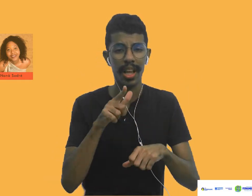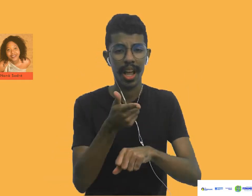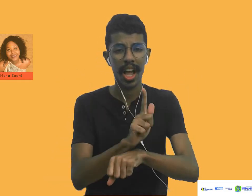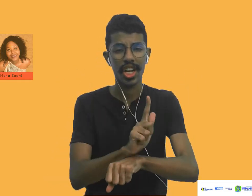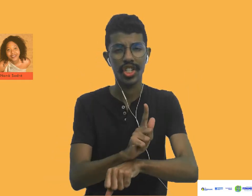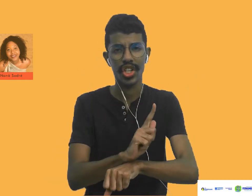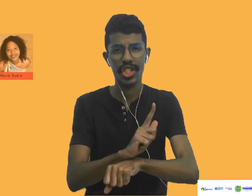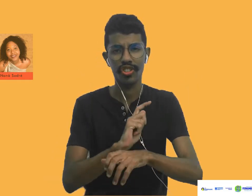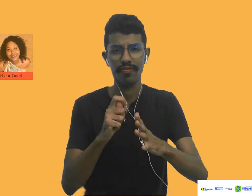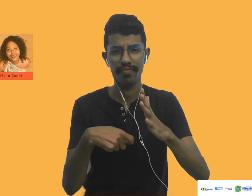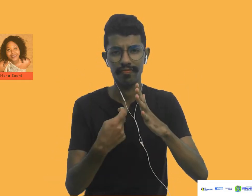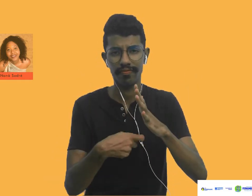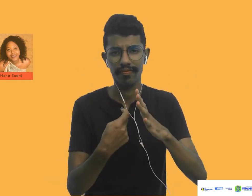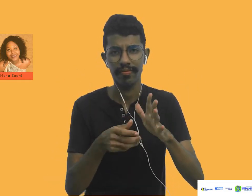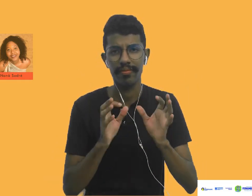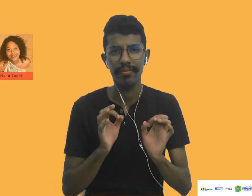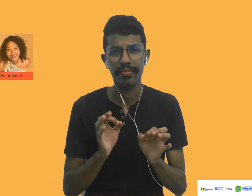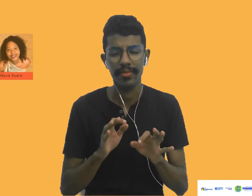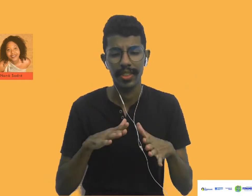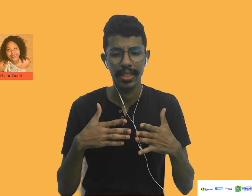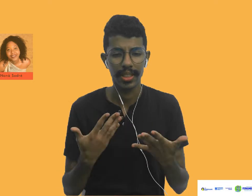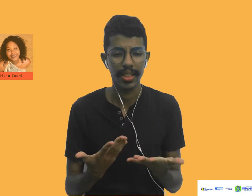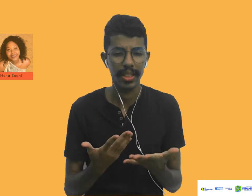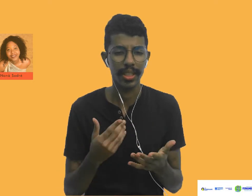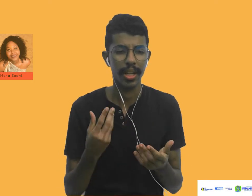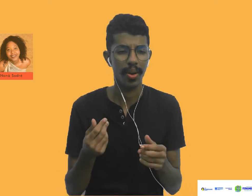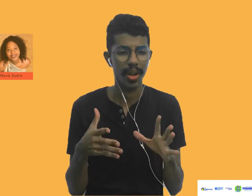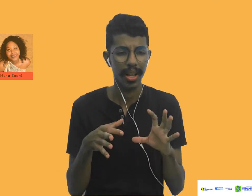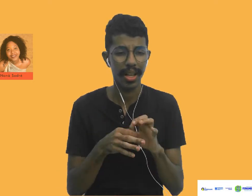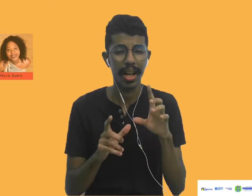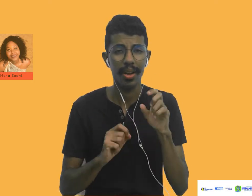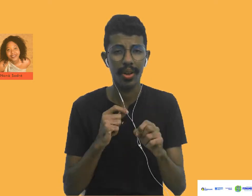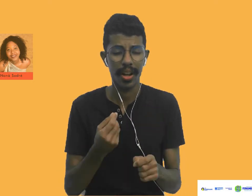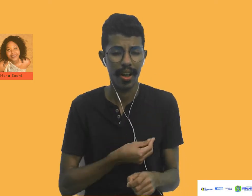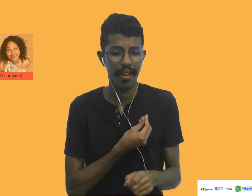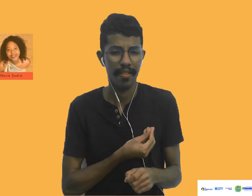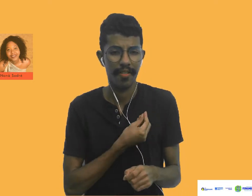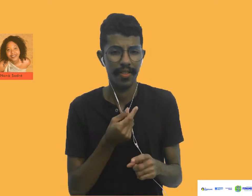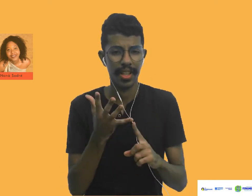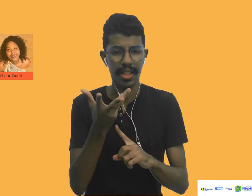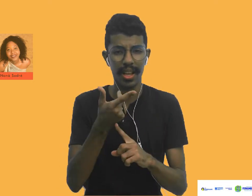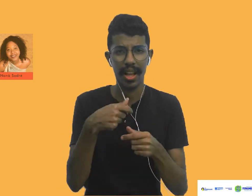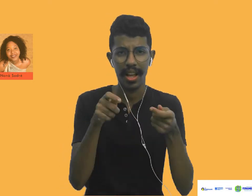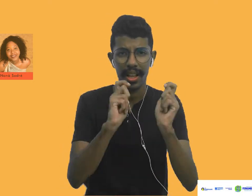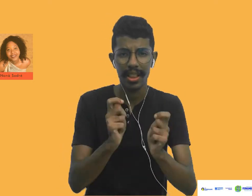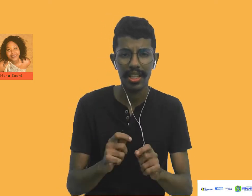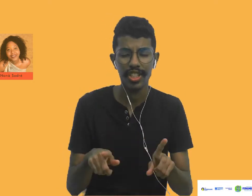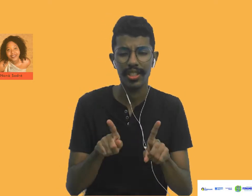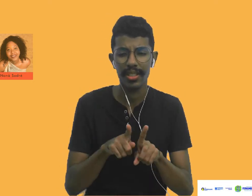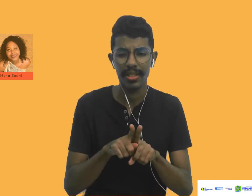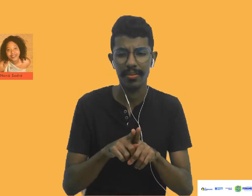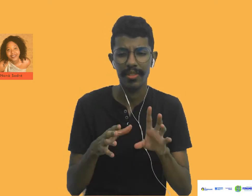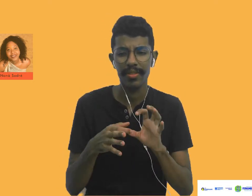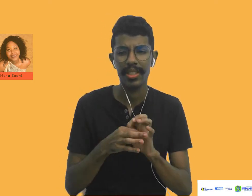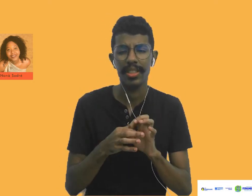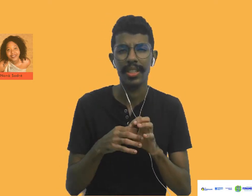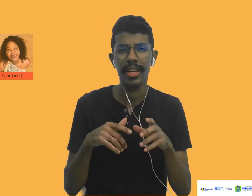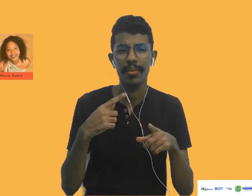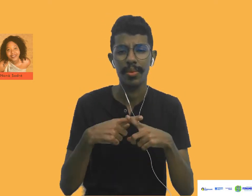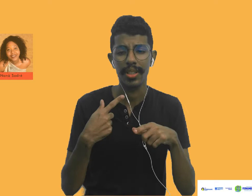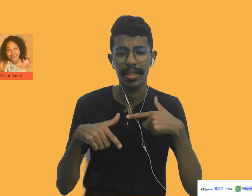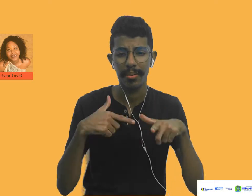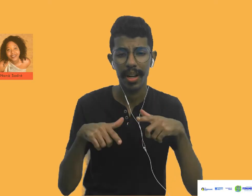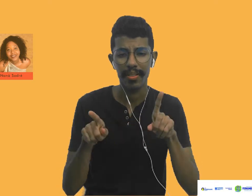Né? E, paralelo à vida artística, isso me deu muito, muito apoio, porque eu